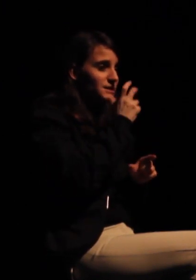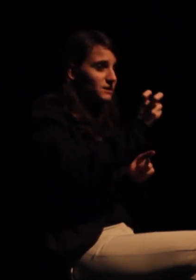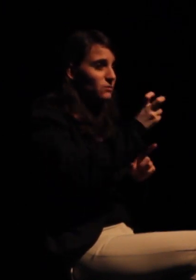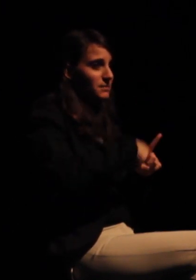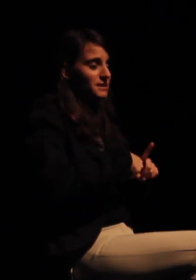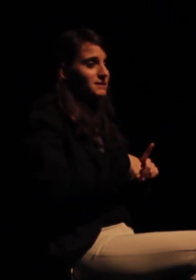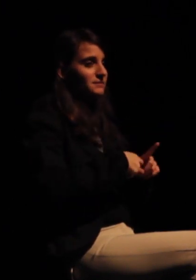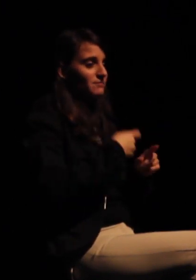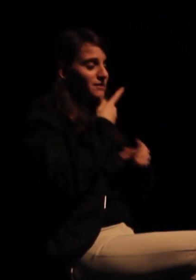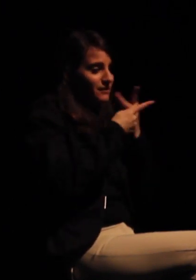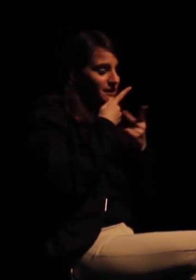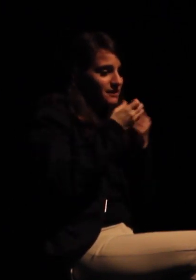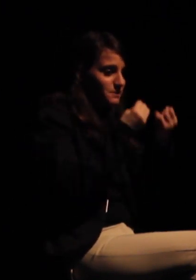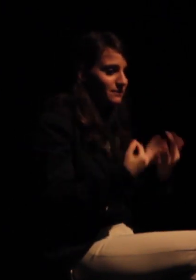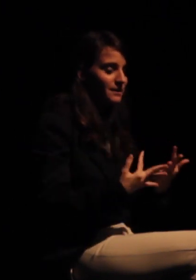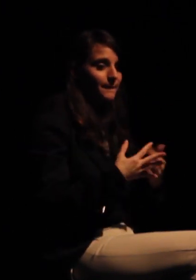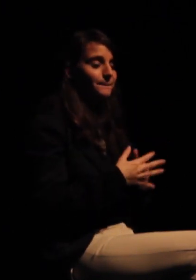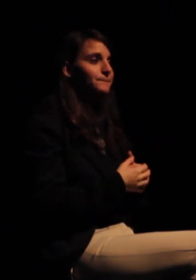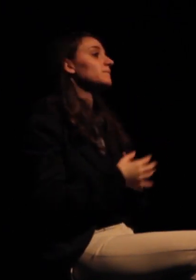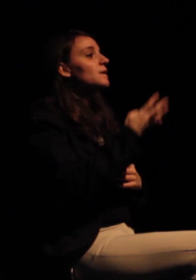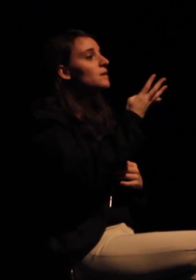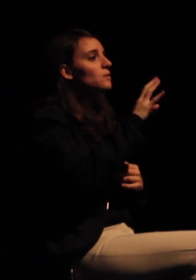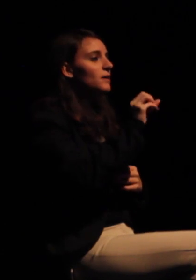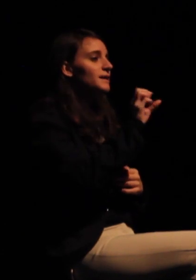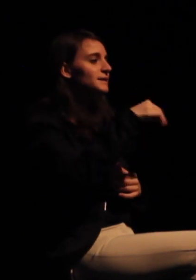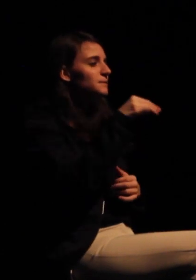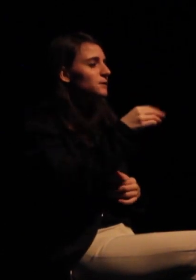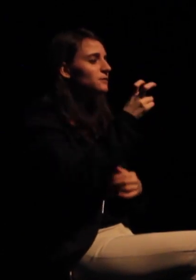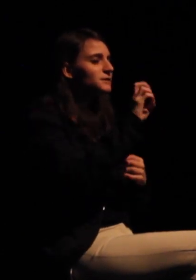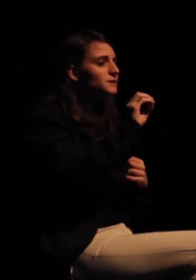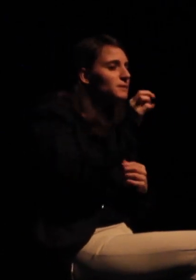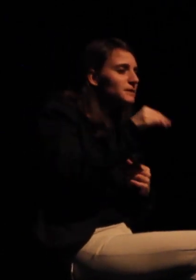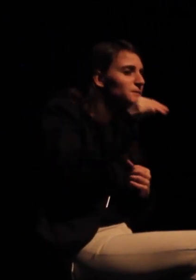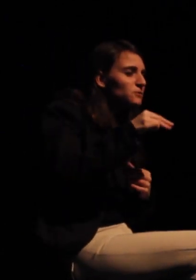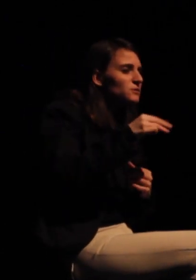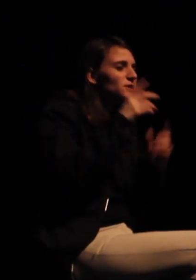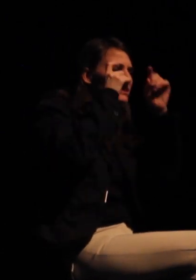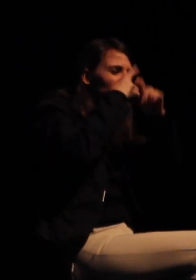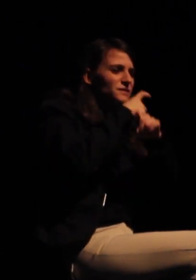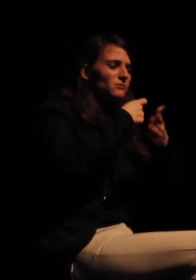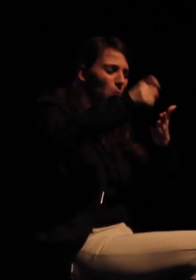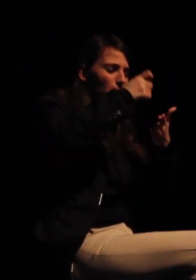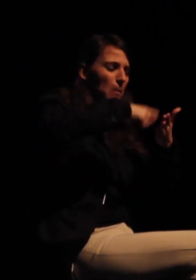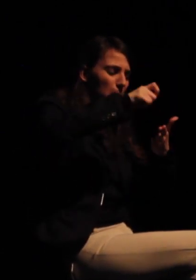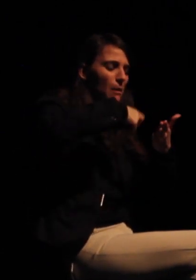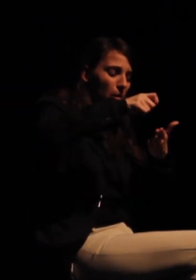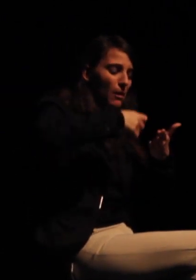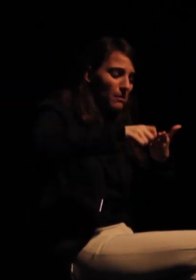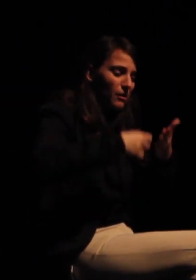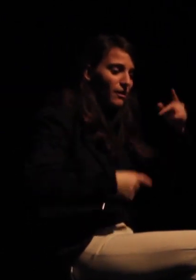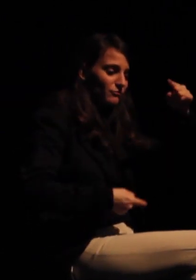discurso. E o discurso é de 40 minutos, 50. E aí isso é complicado, porque você vai escrevendo, e depois você tem